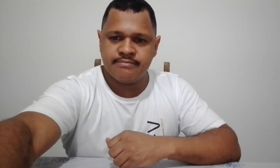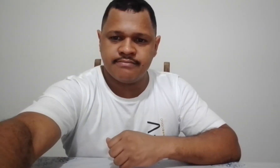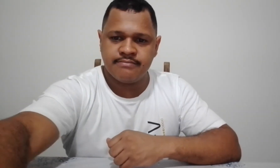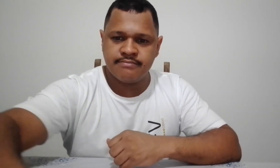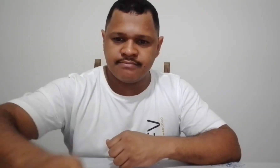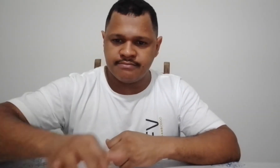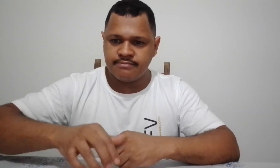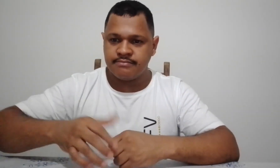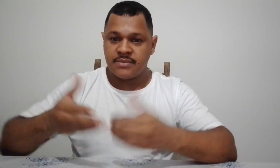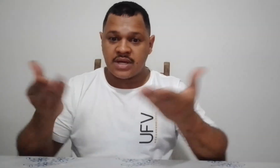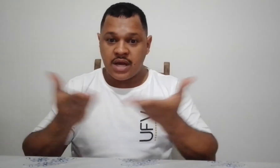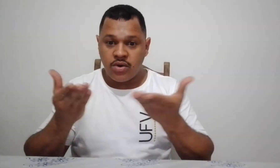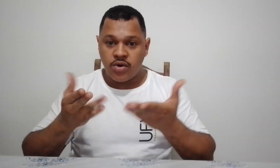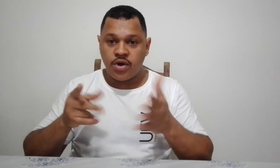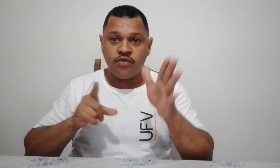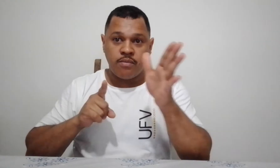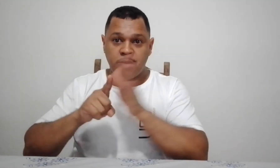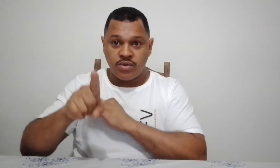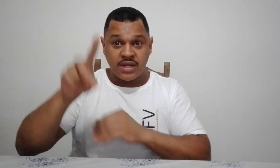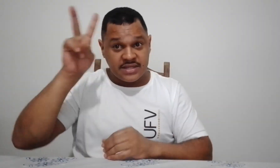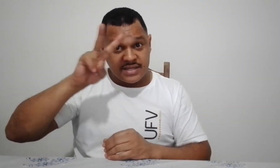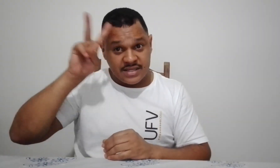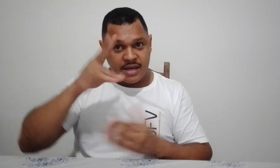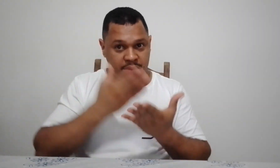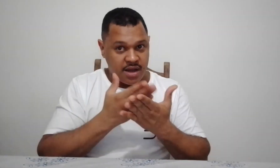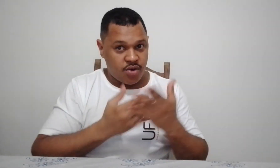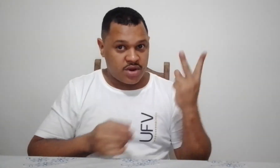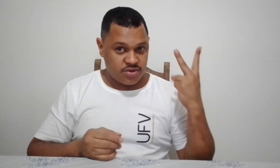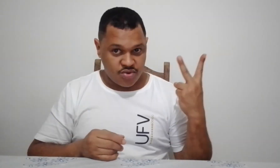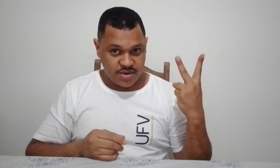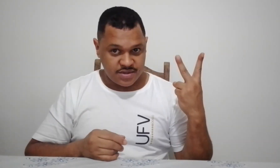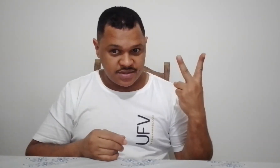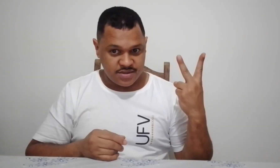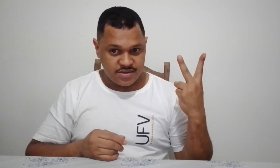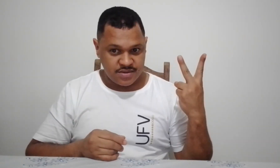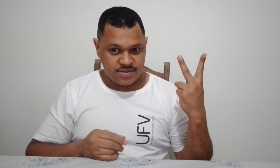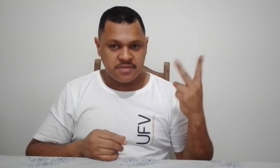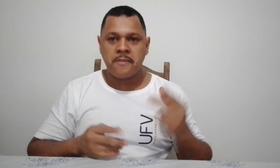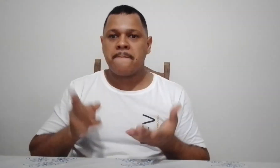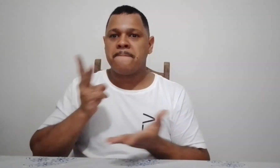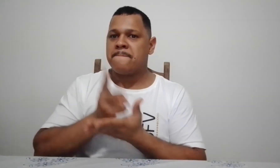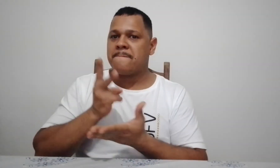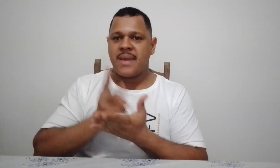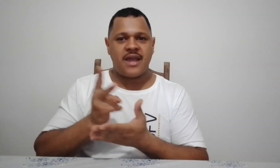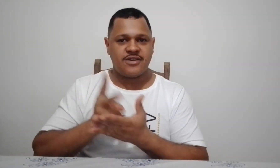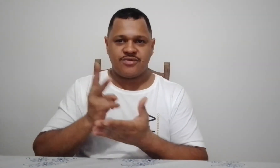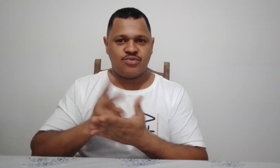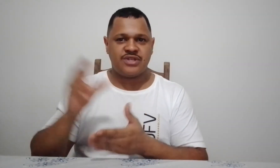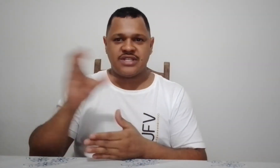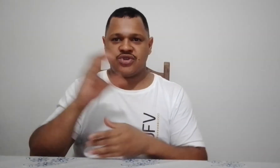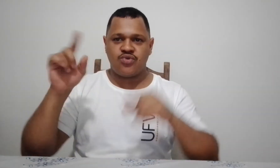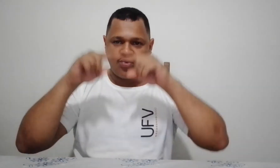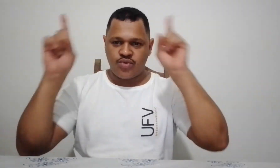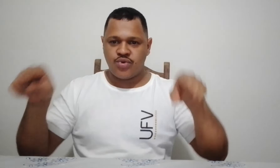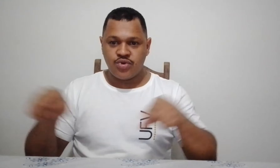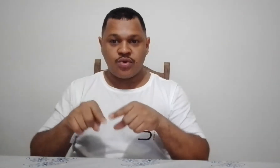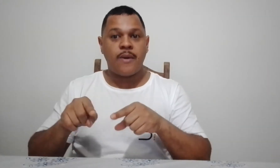se vocês estão lembrados da aula 2. Olha só para esse circuito. É o mesmo circuito, só que com uma fonte de tensão